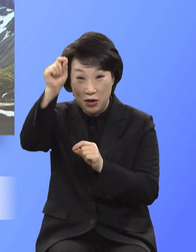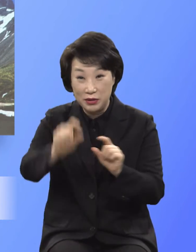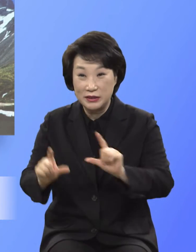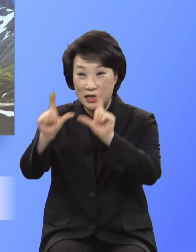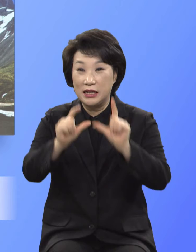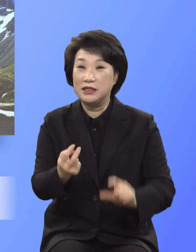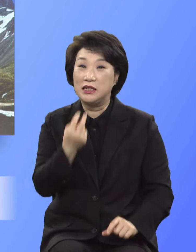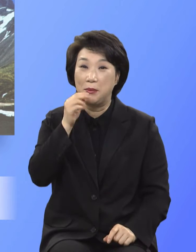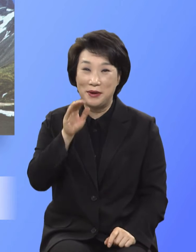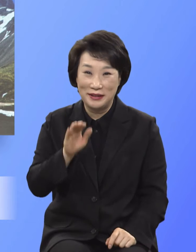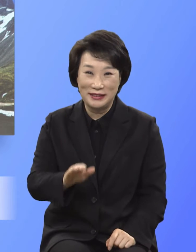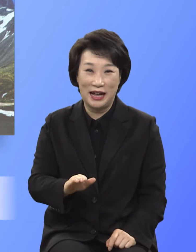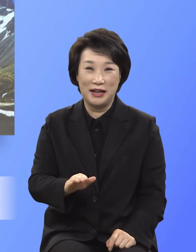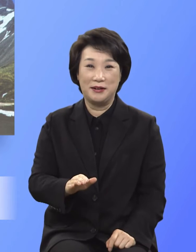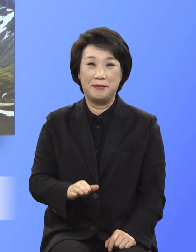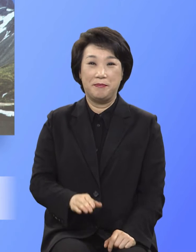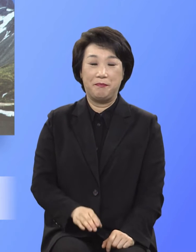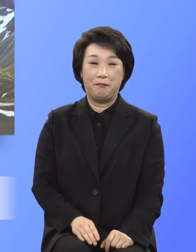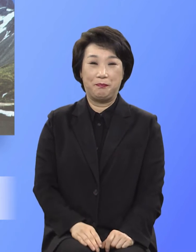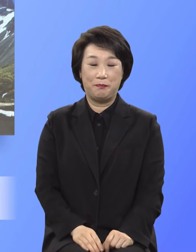사는 생명이다 이 말입니다.